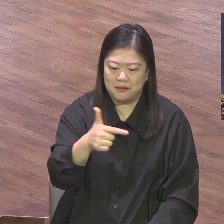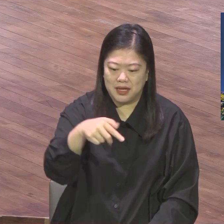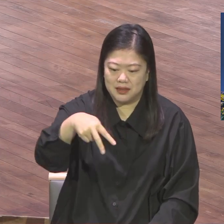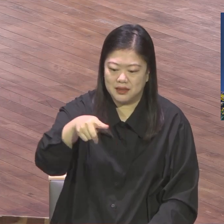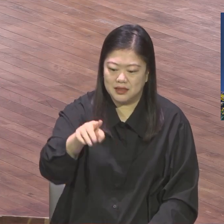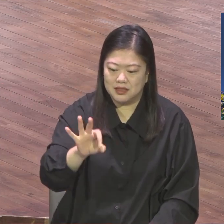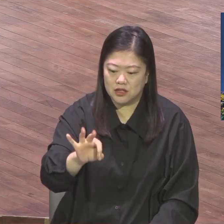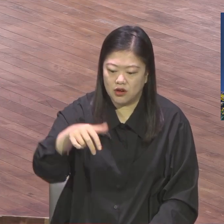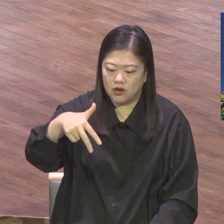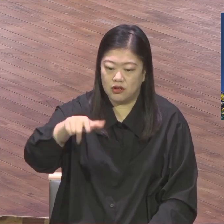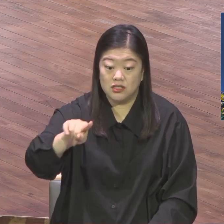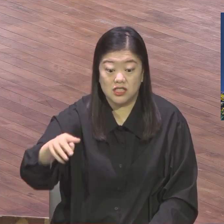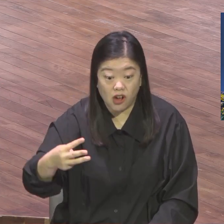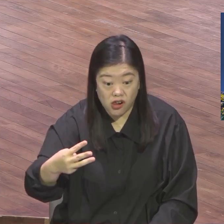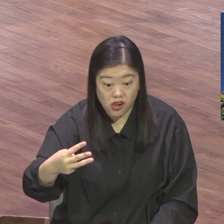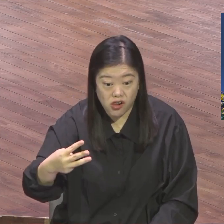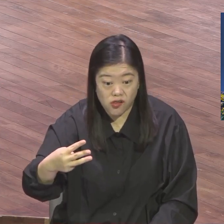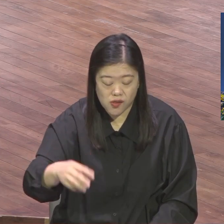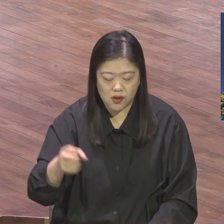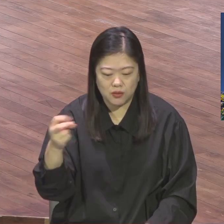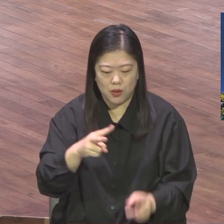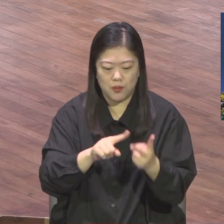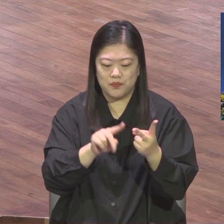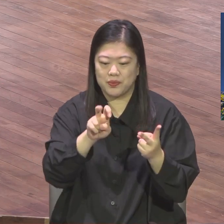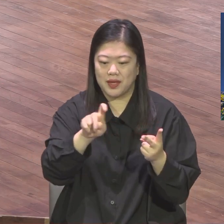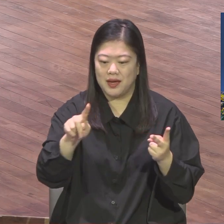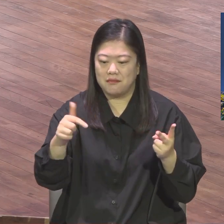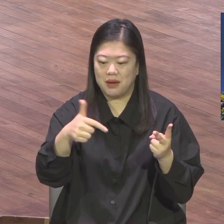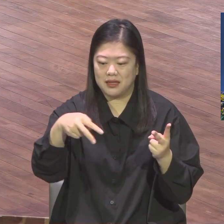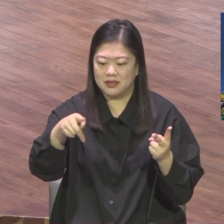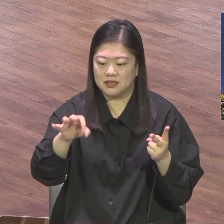만성절 이브가 10월 31일이에요.